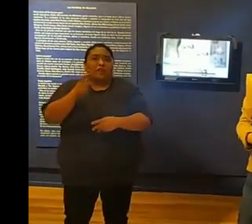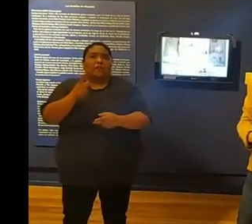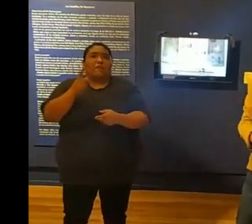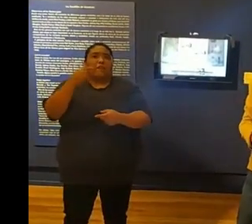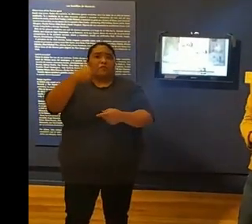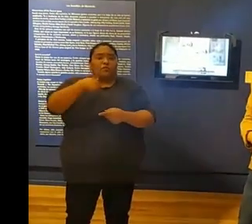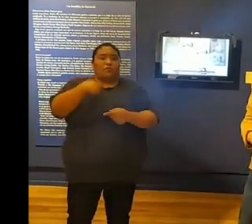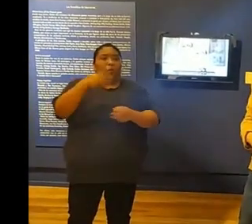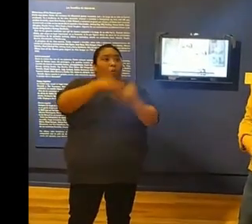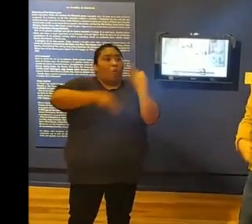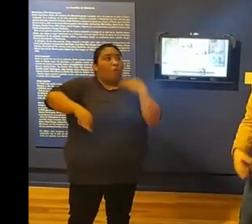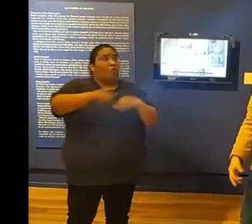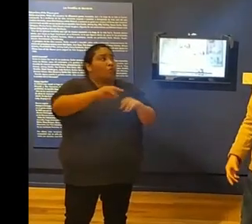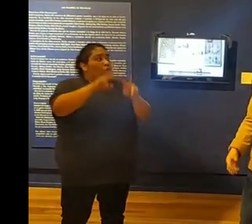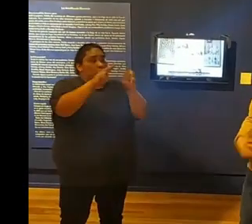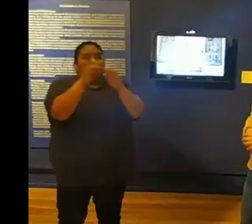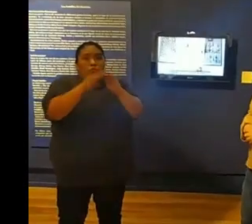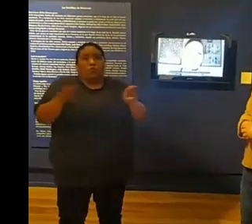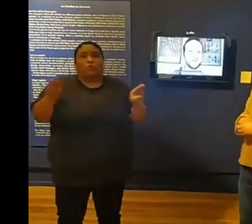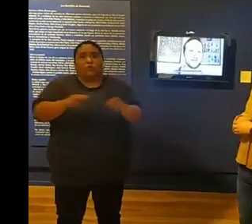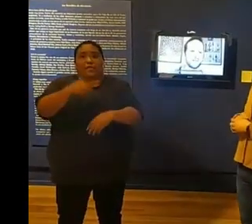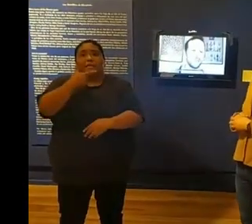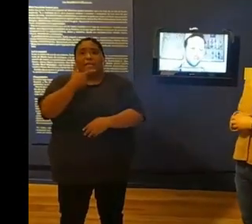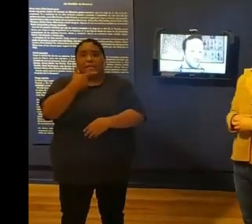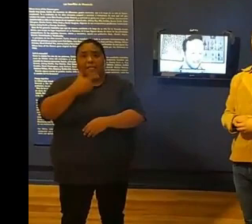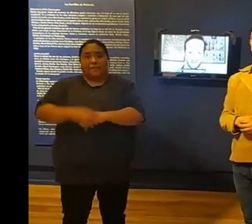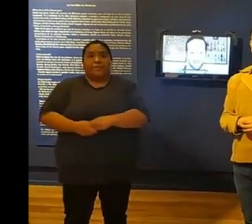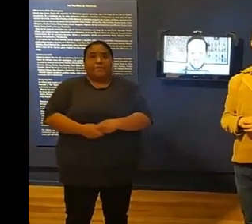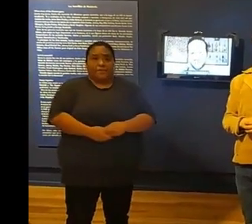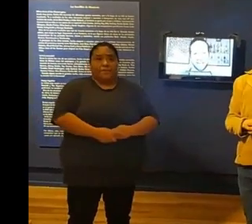incluyendo parte de música en inglés.